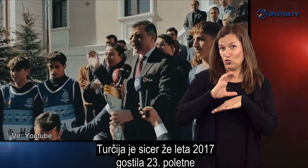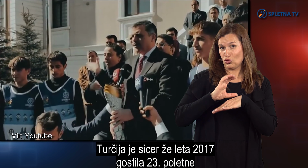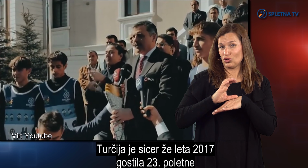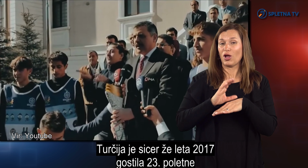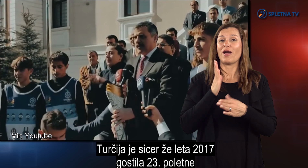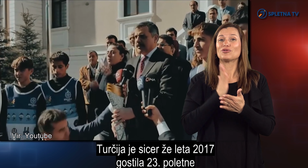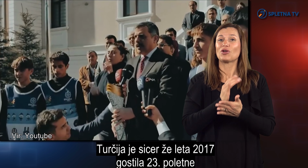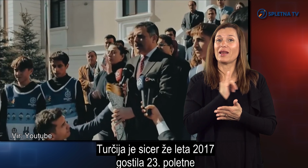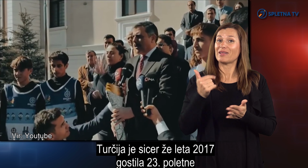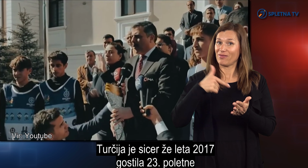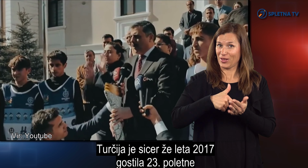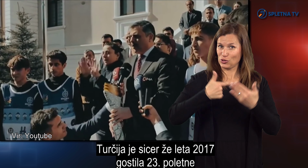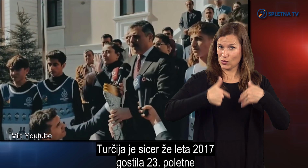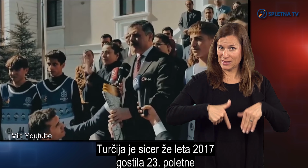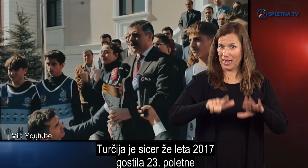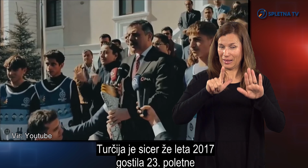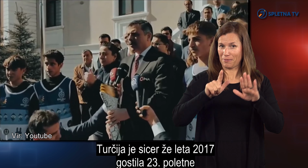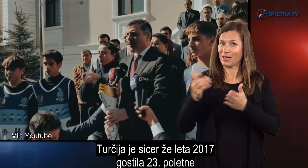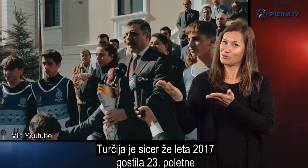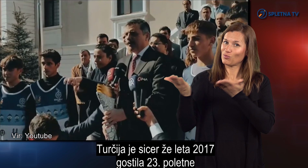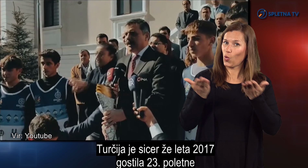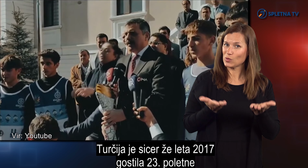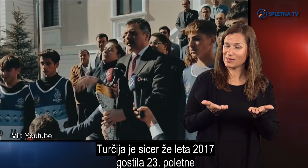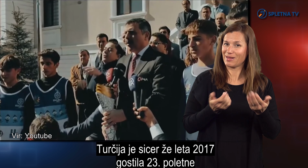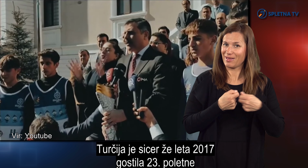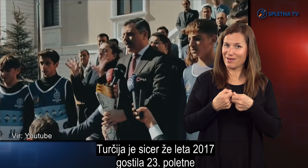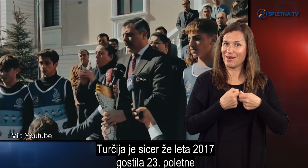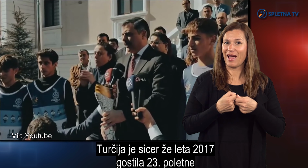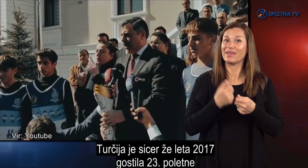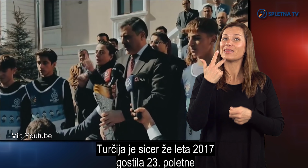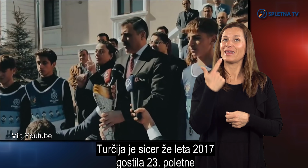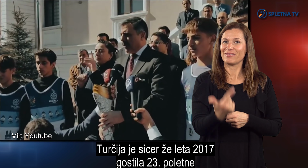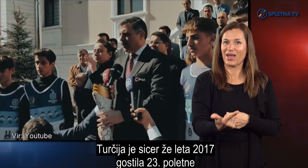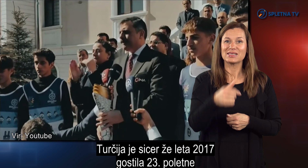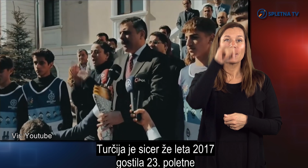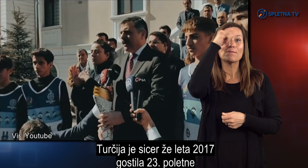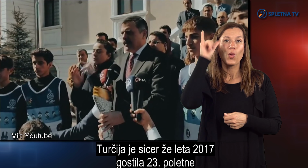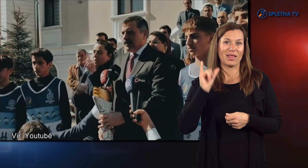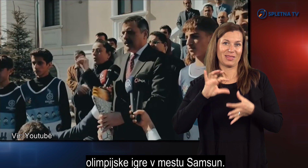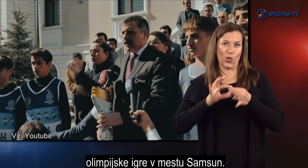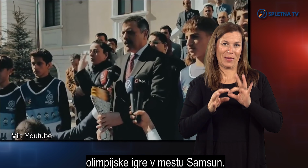Turčija je sicer že leta 2017 gostila 23. poletne olimpijske igre v mestu